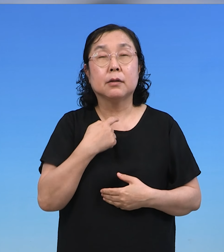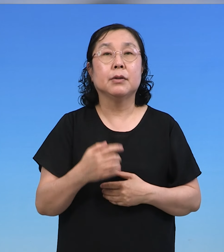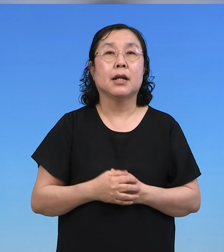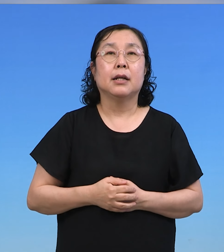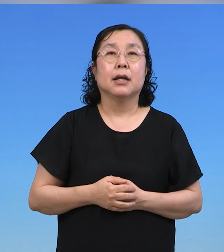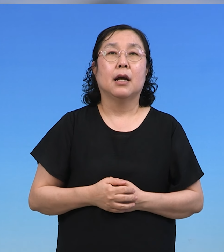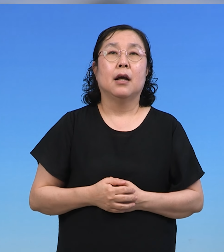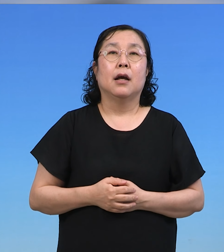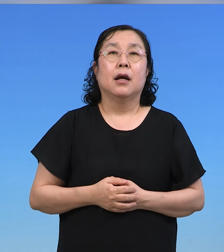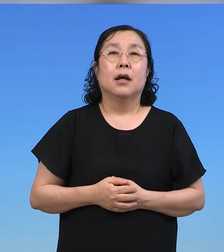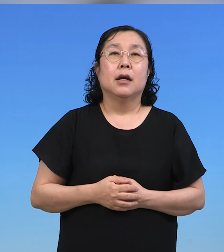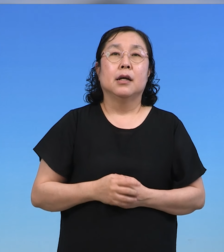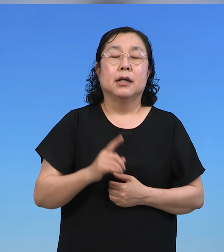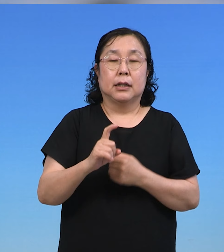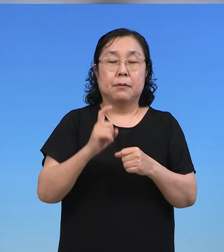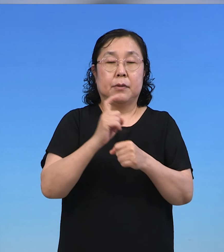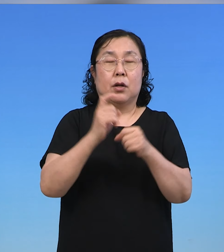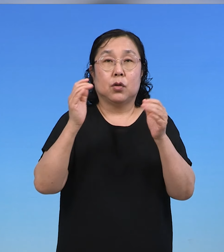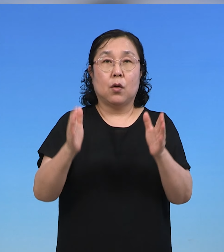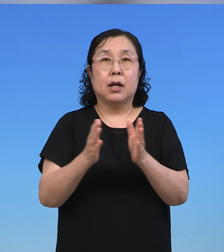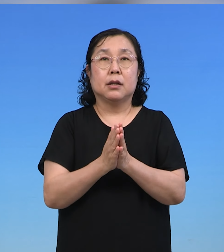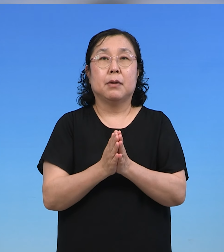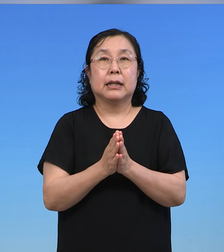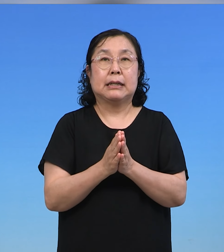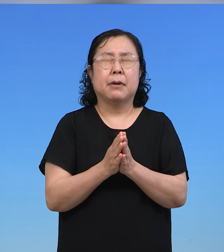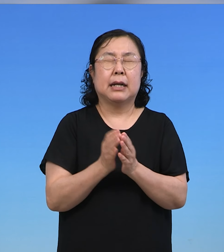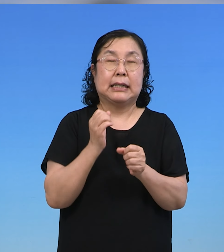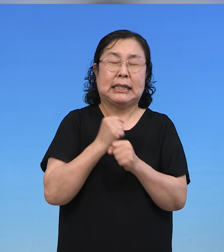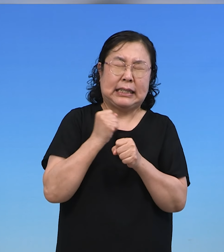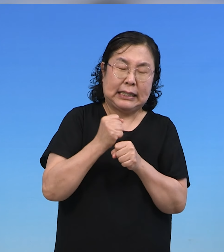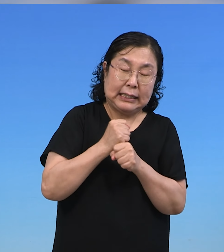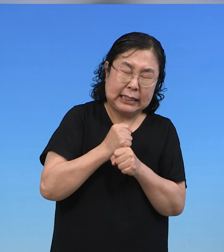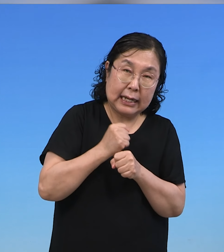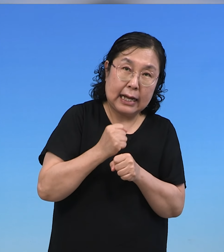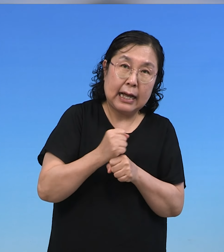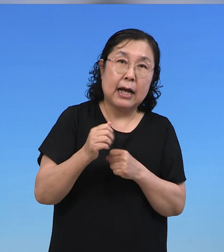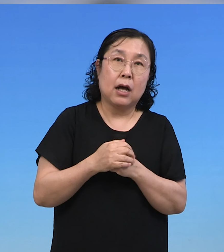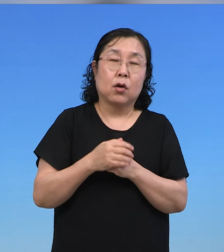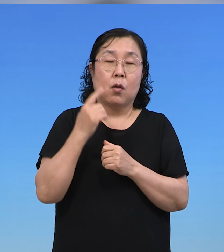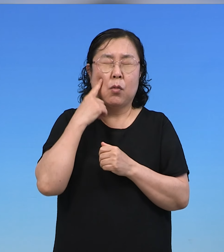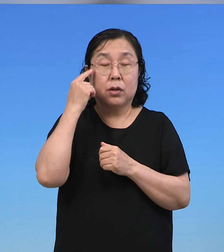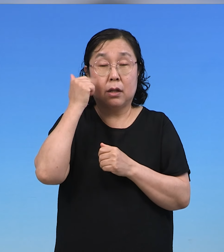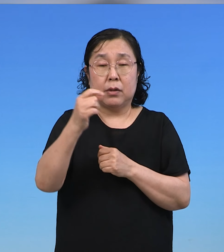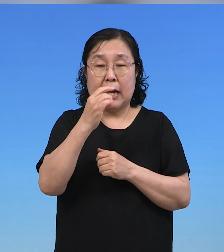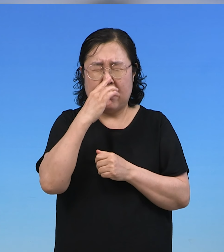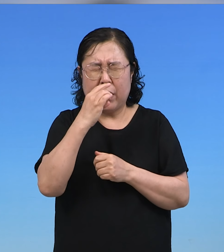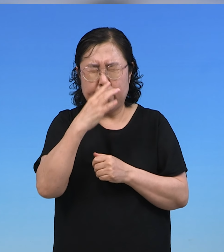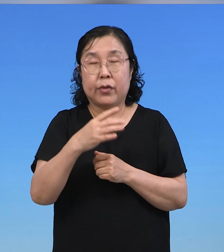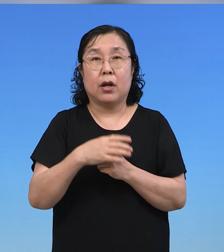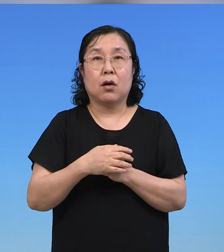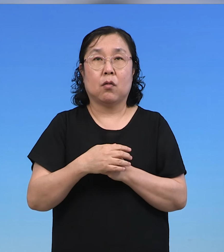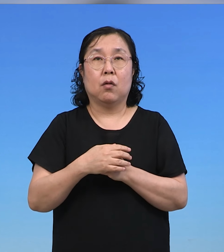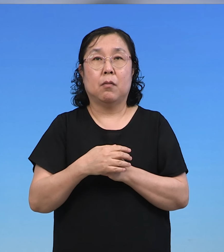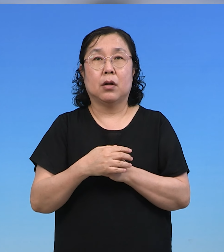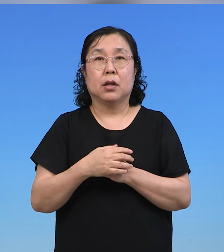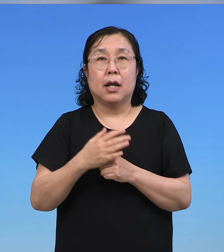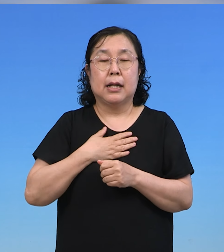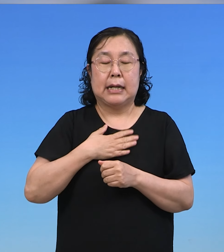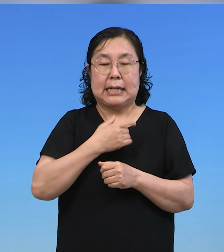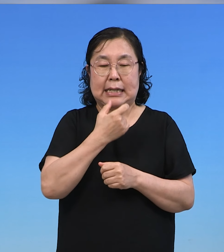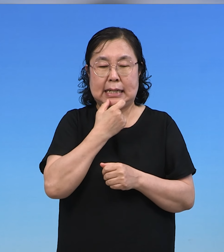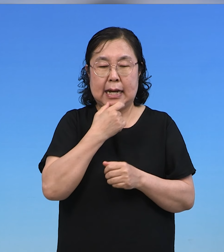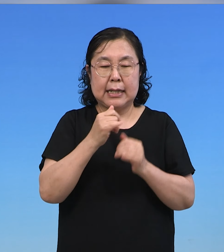10년 동안 이제 일만성도 파송운동 긴장하고 모든 목사님들이 다 이거 안 된다 그러니까, 그리고 또 저를 좀